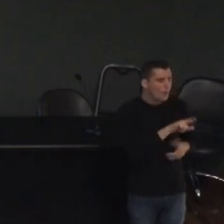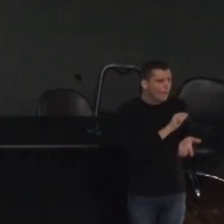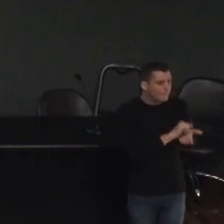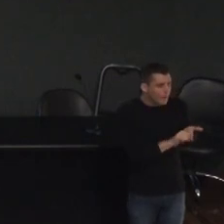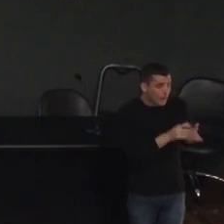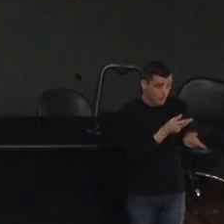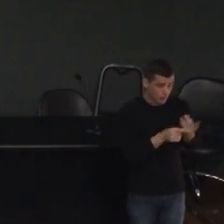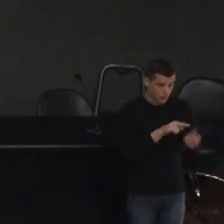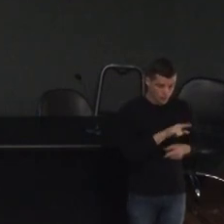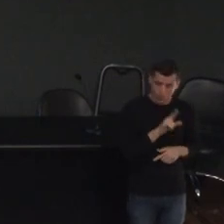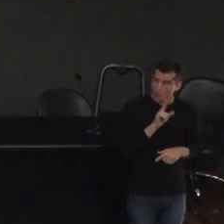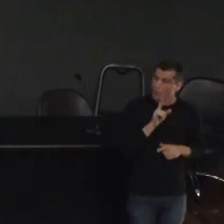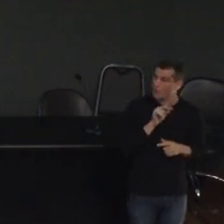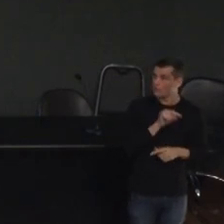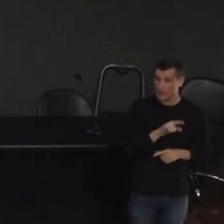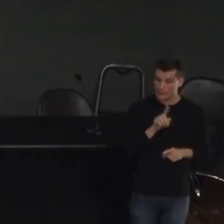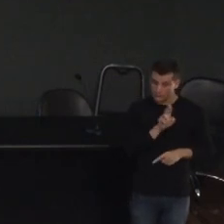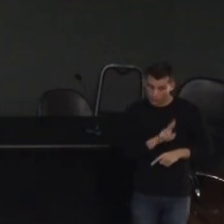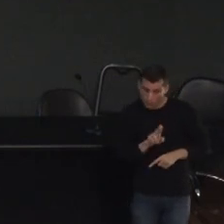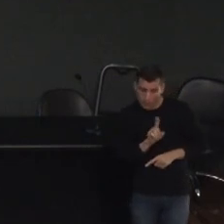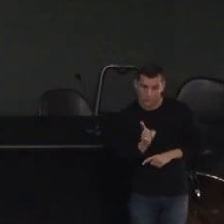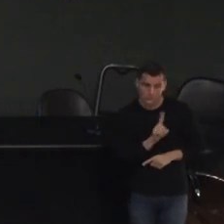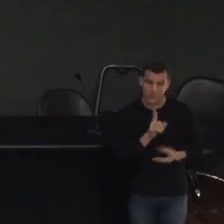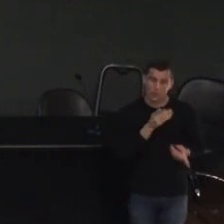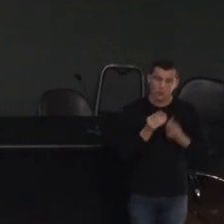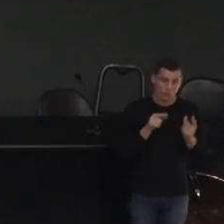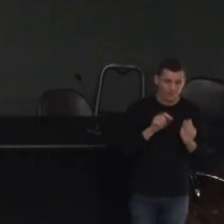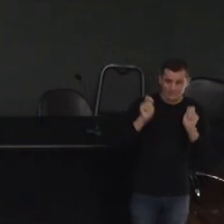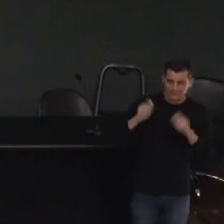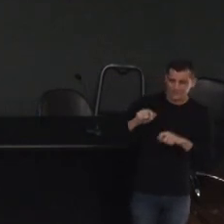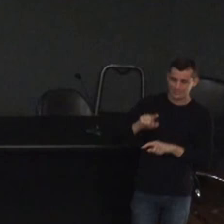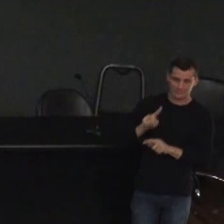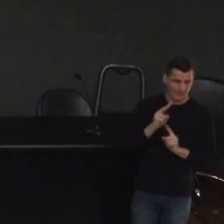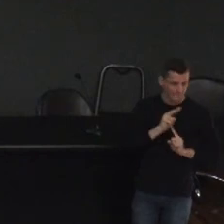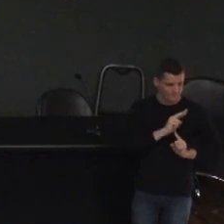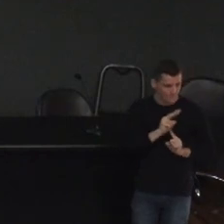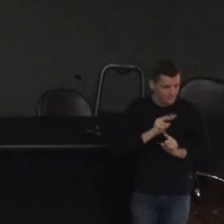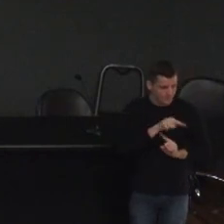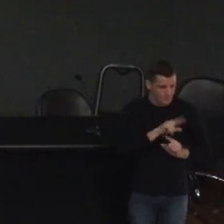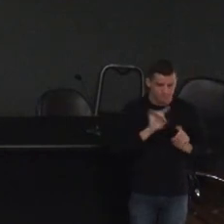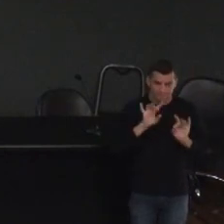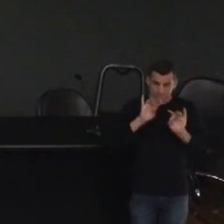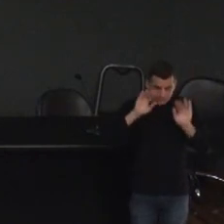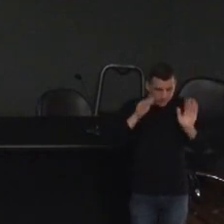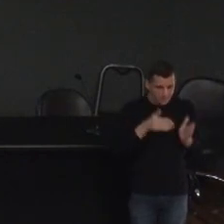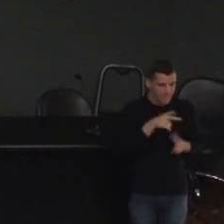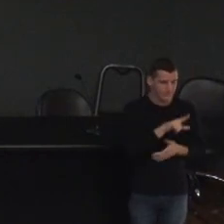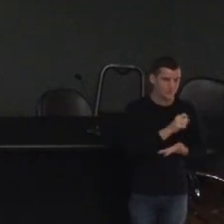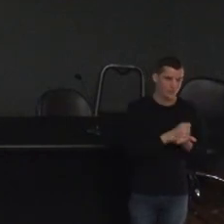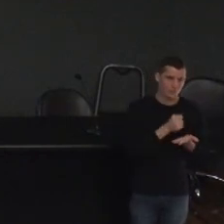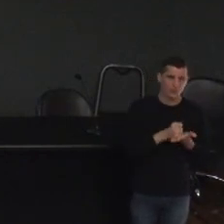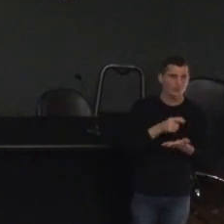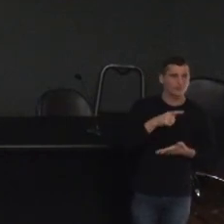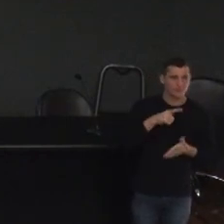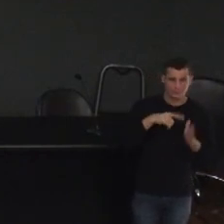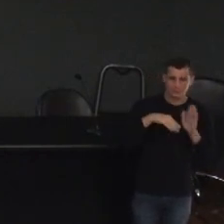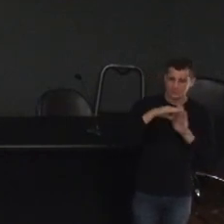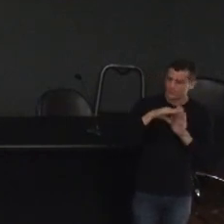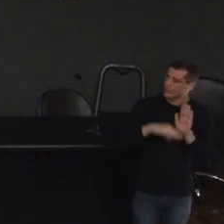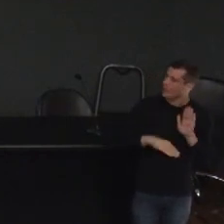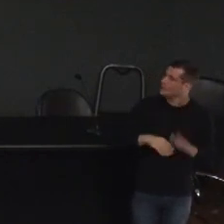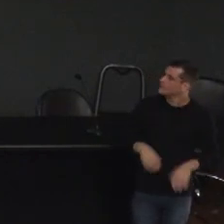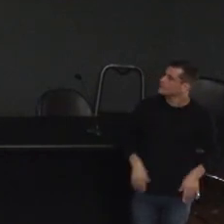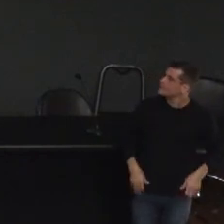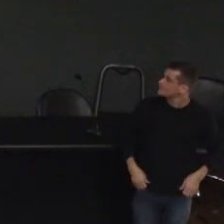mesmo se vocês não estão mais utilizando então vocês podem ter essa fiscalização específica do contrato estabelecimento de prazos para atendimento